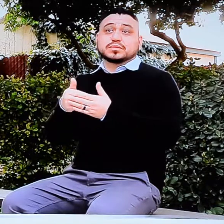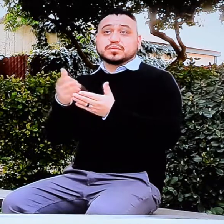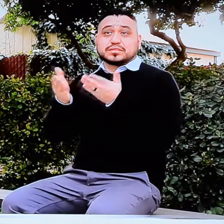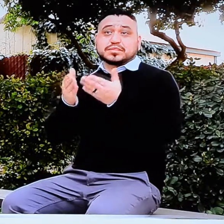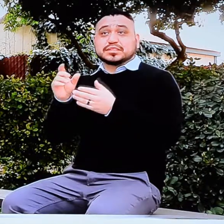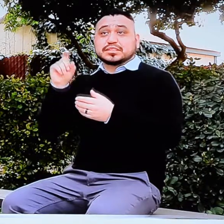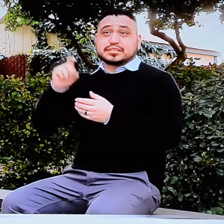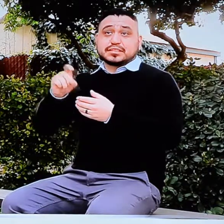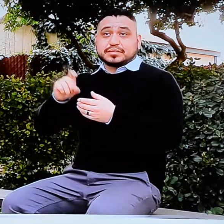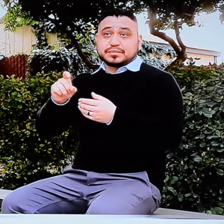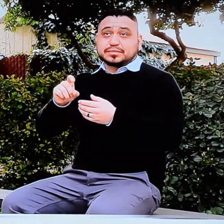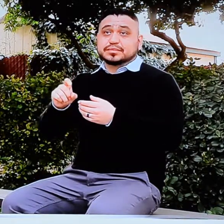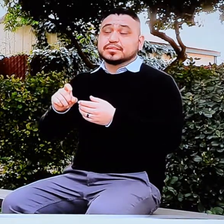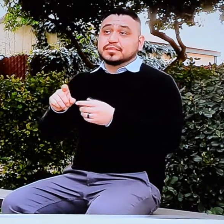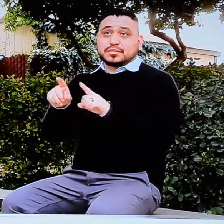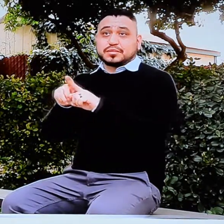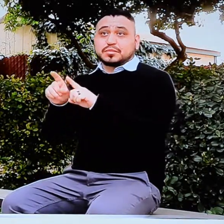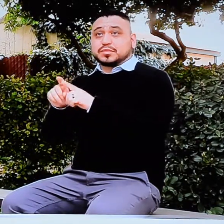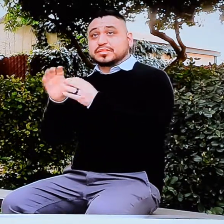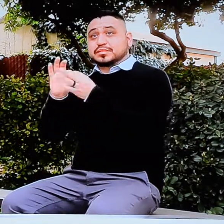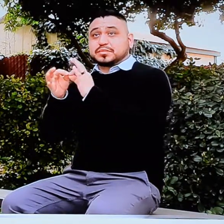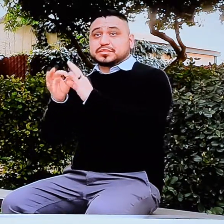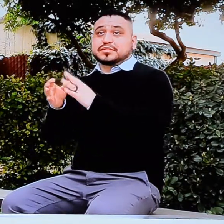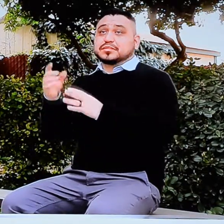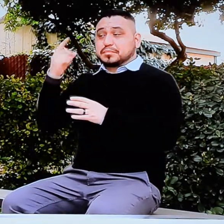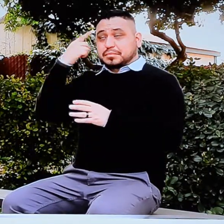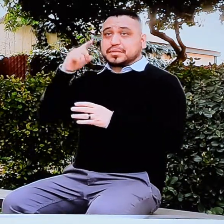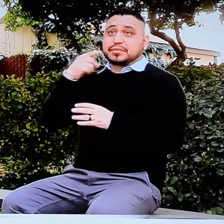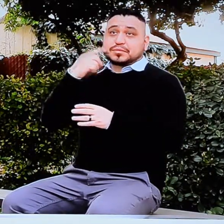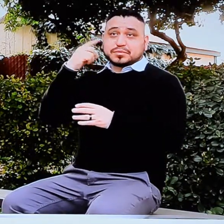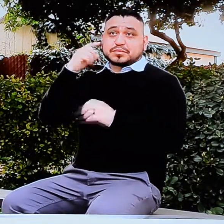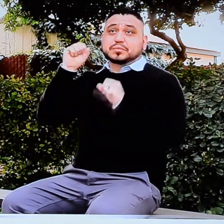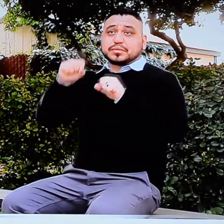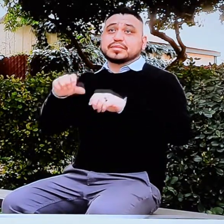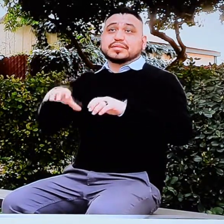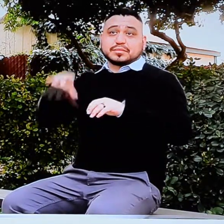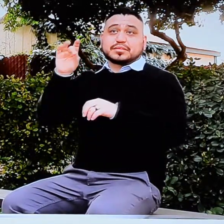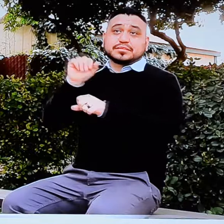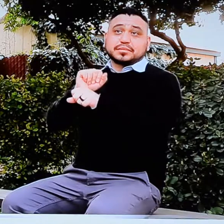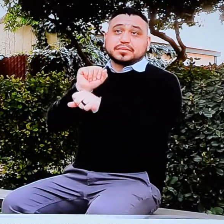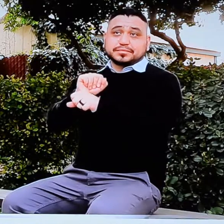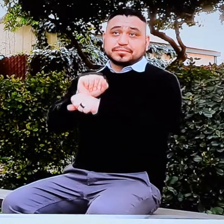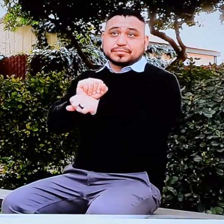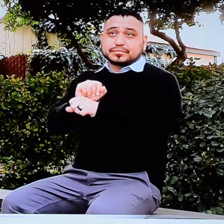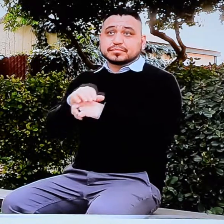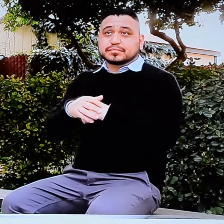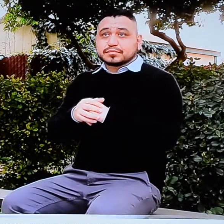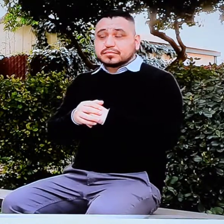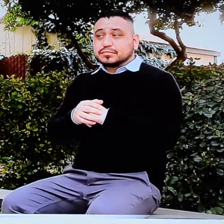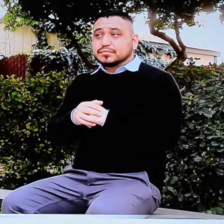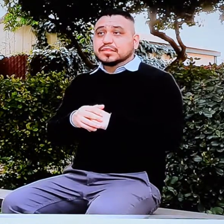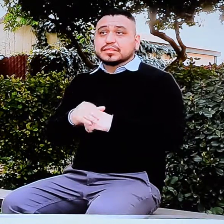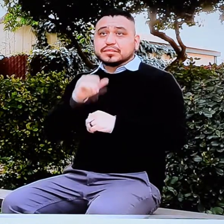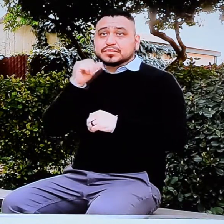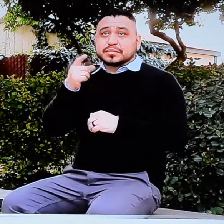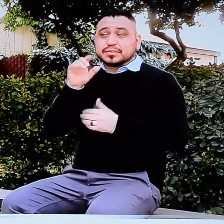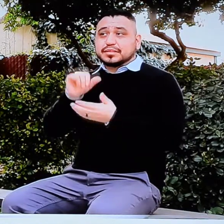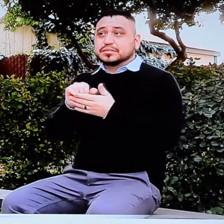necesitan, darles intérpretes para sus entrevistas o para encontrar empleo. También son responsables